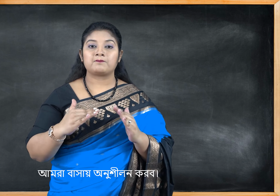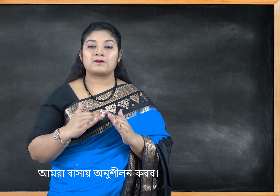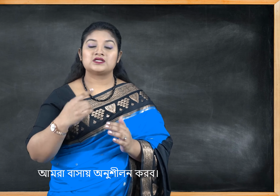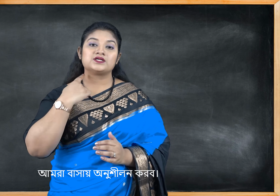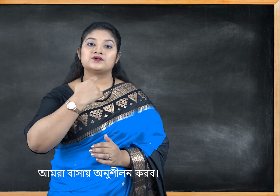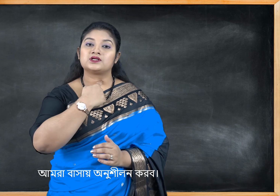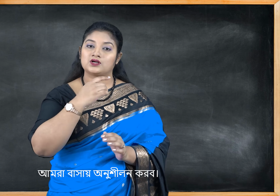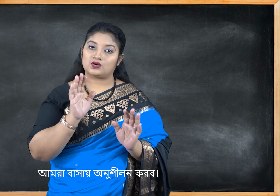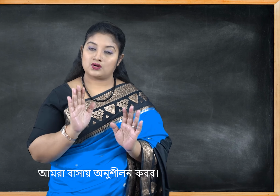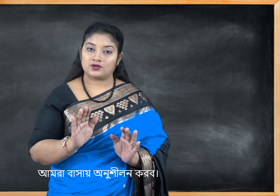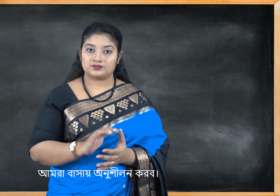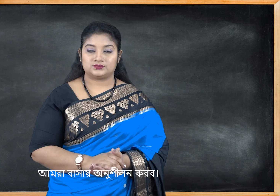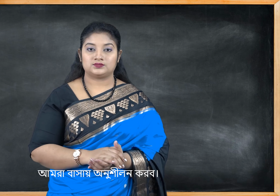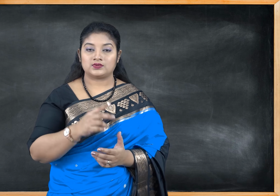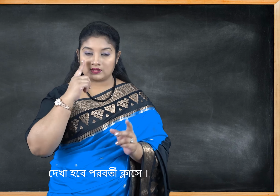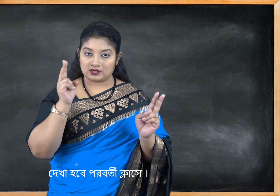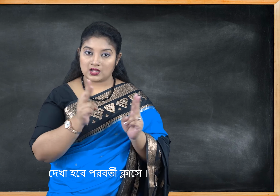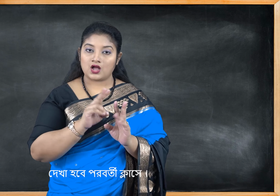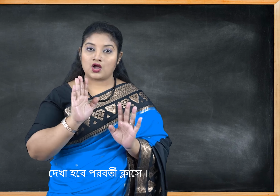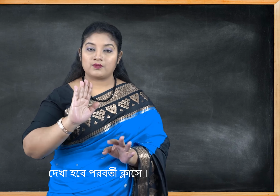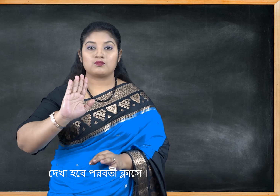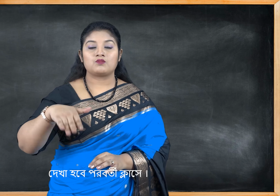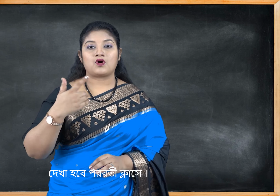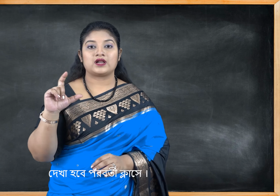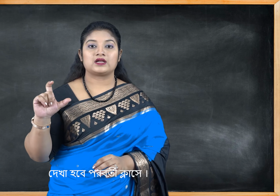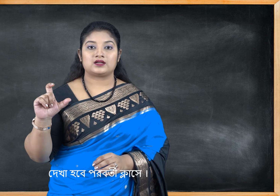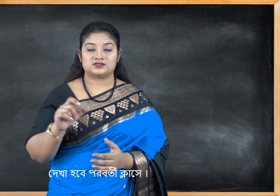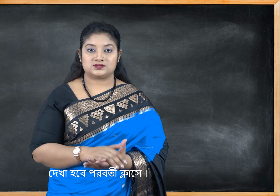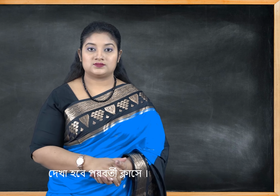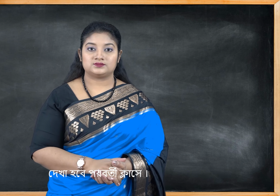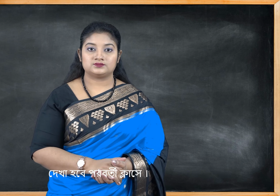বাসায় অনুশীলন করব। দেখা হবে পরবর্তী ক্লাসে।